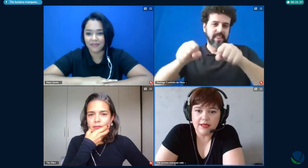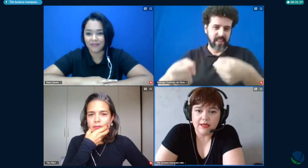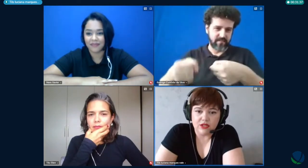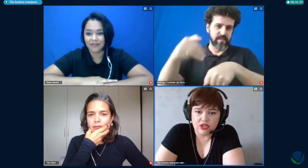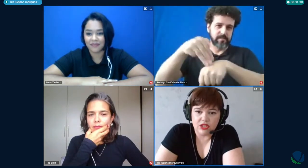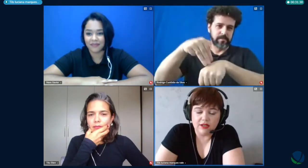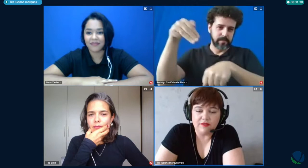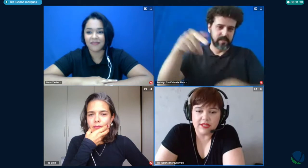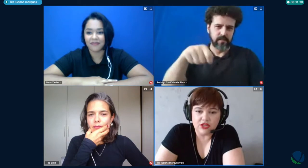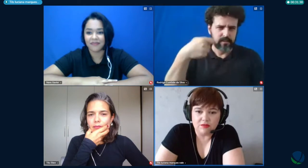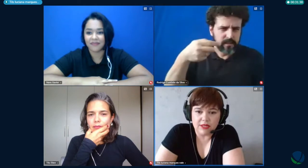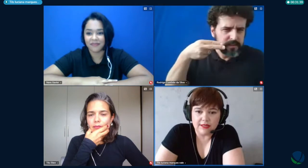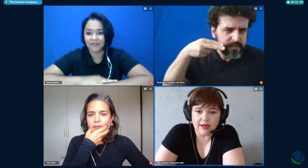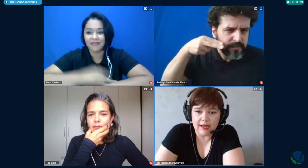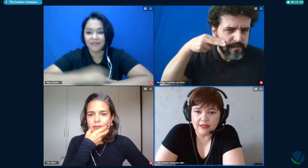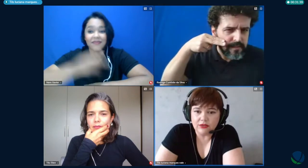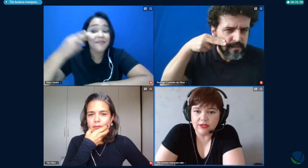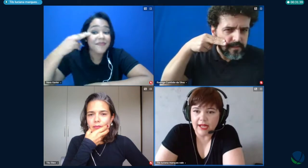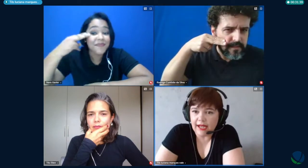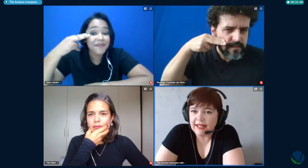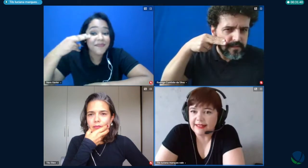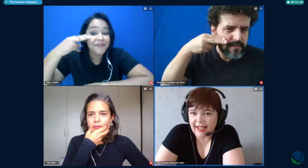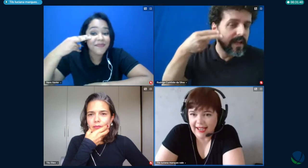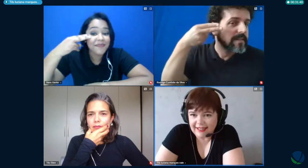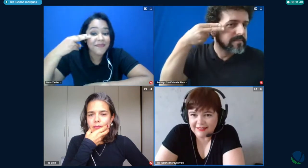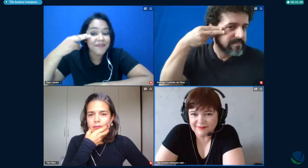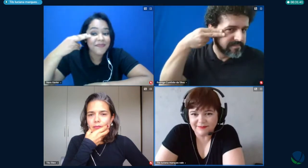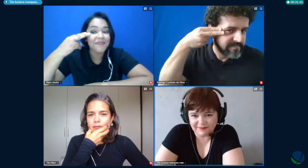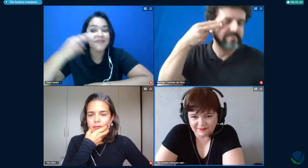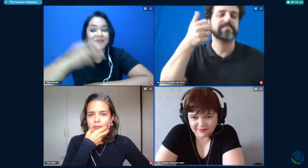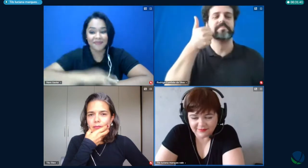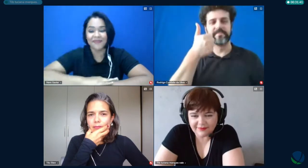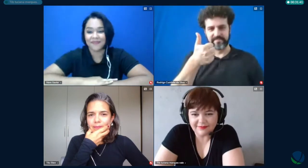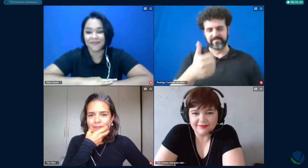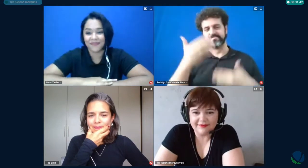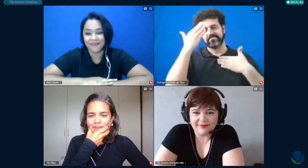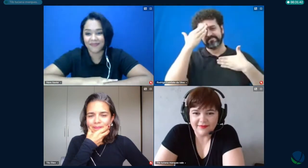banca de defesa de mestrado da NARA.